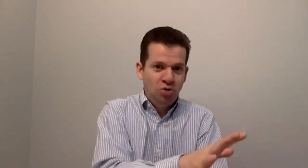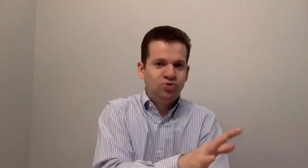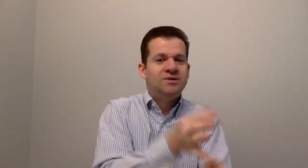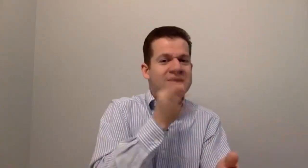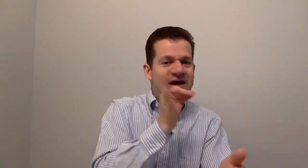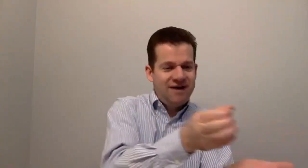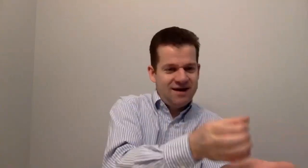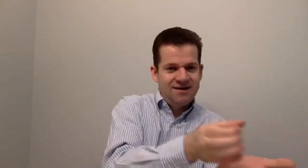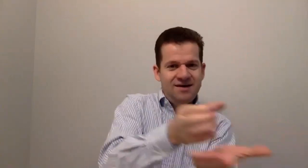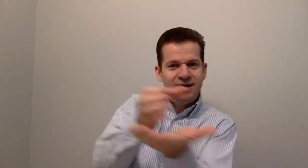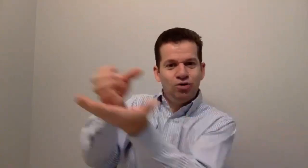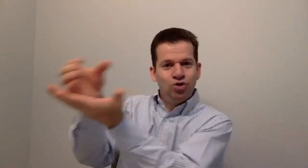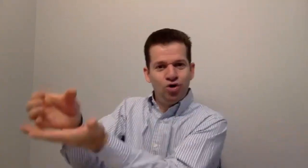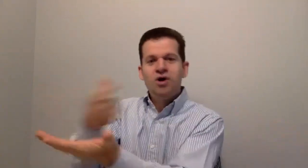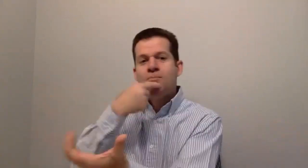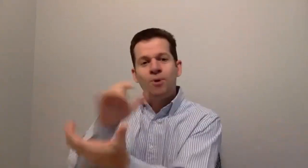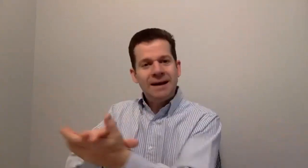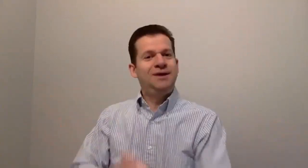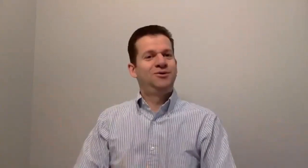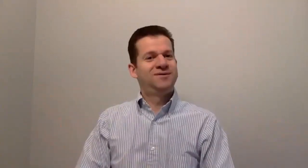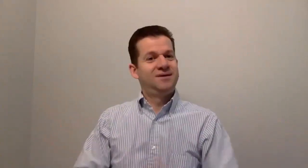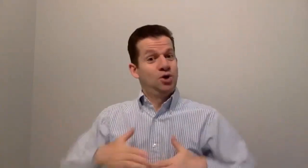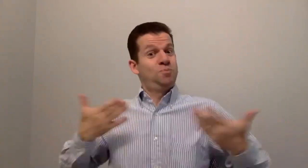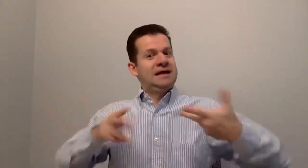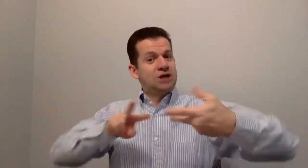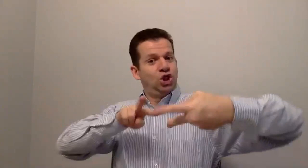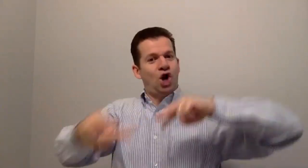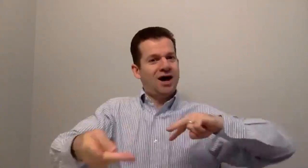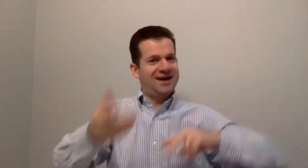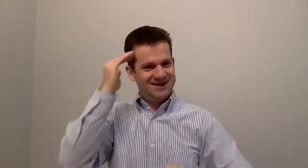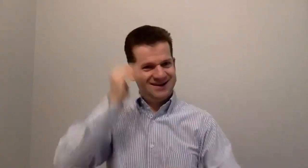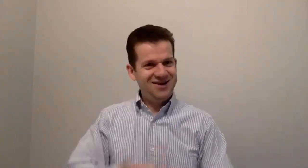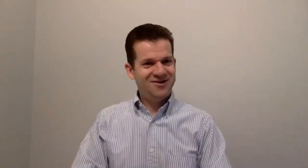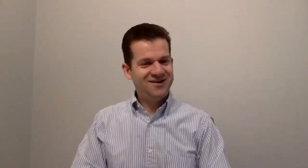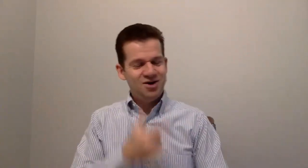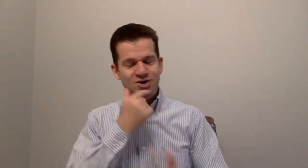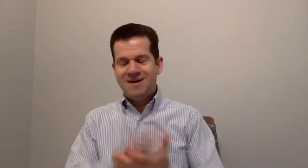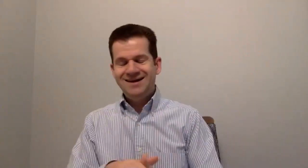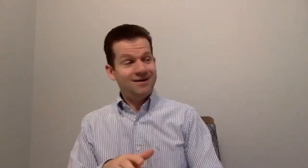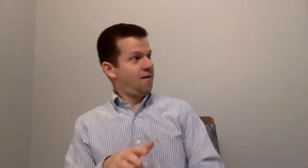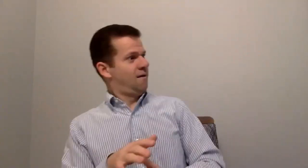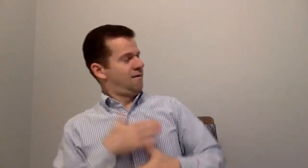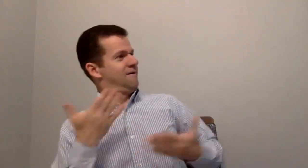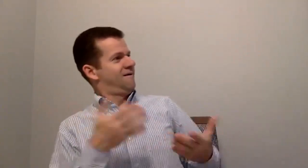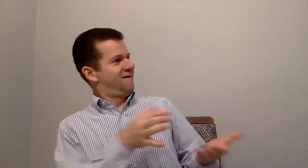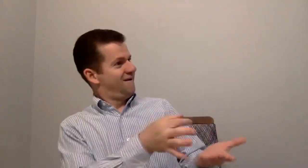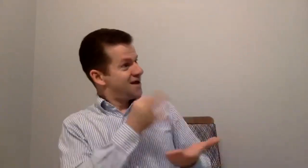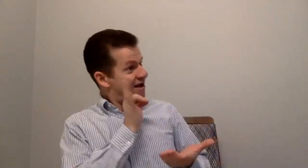pronto, café, eu dou para o marido. Surpresa, troca, entendeu? Marido, café